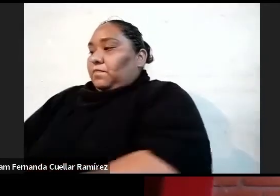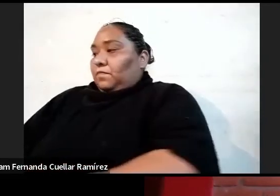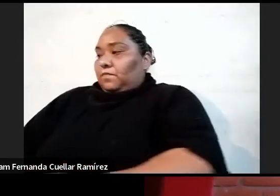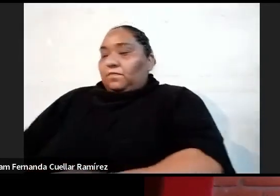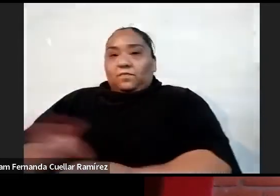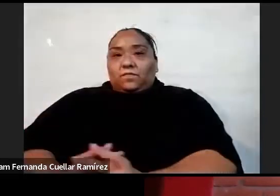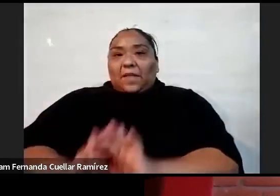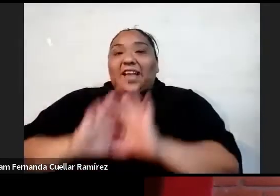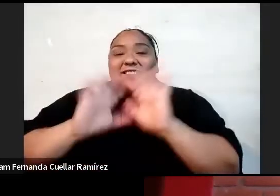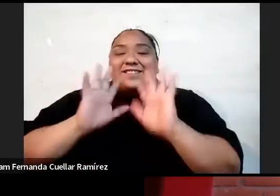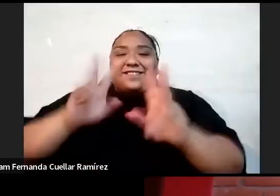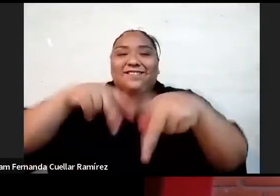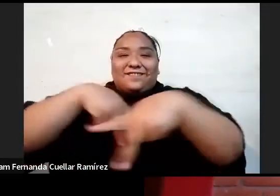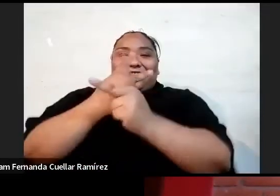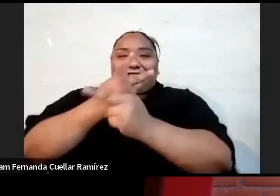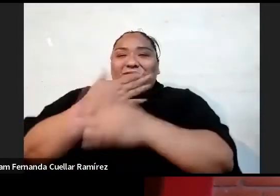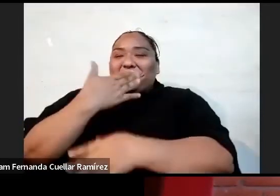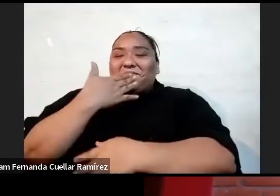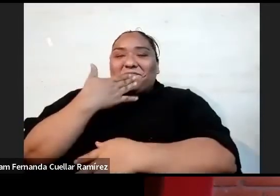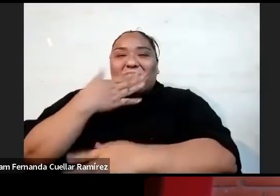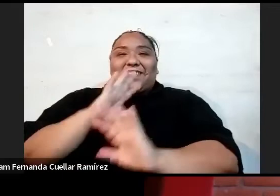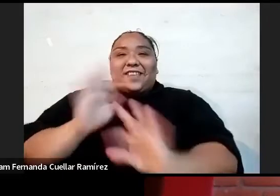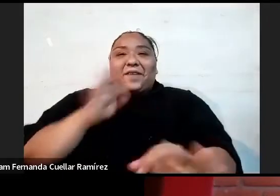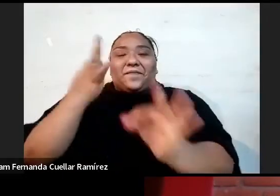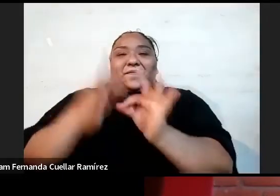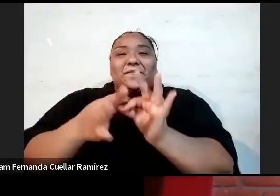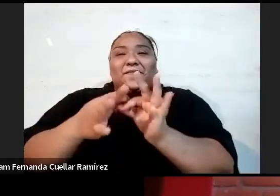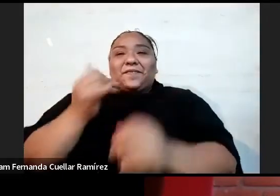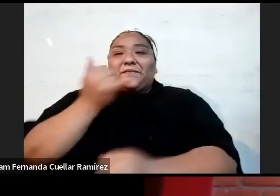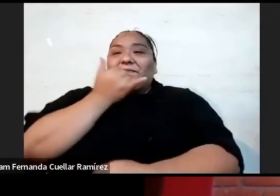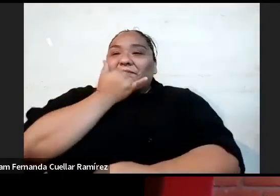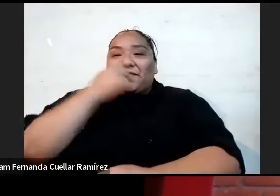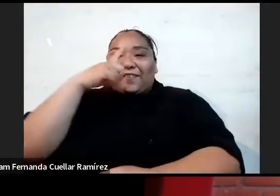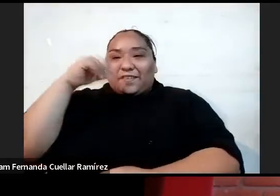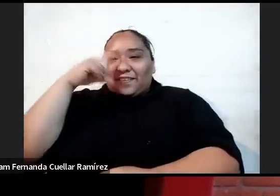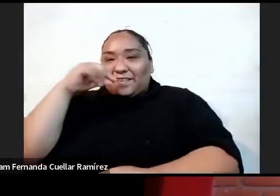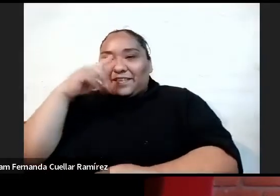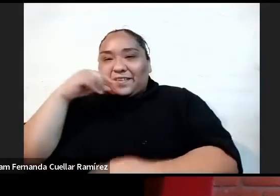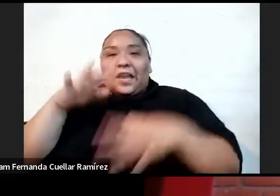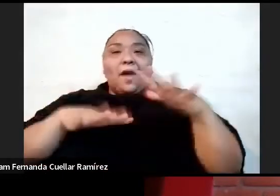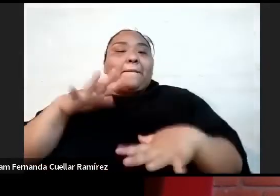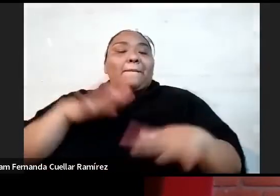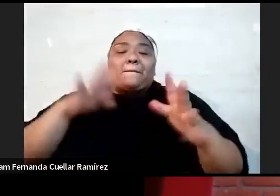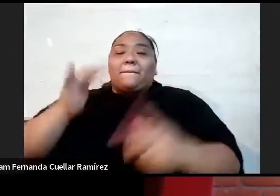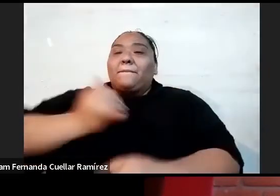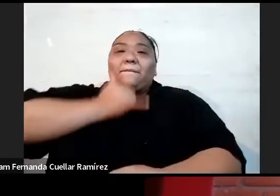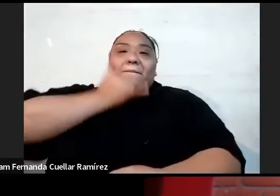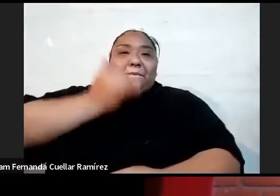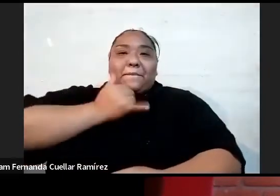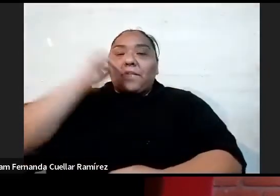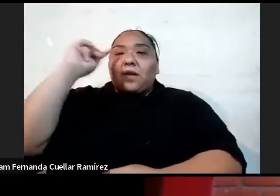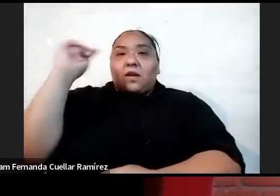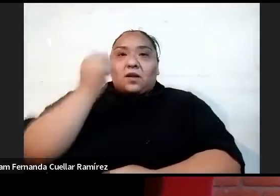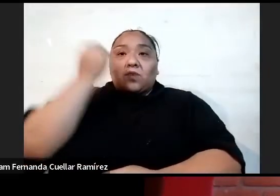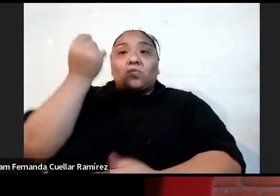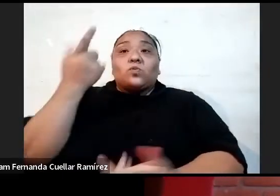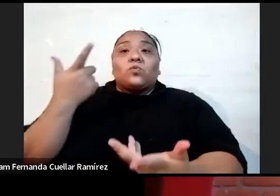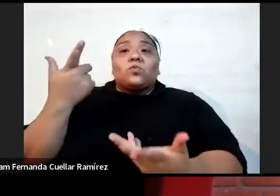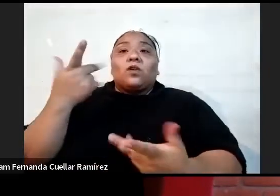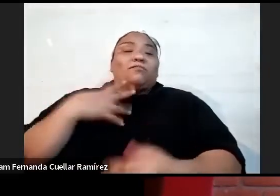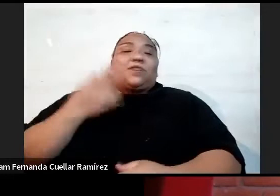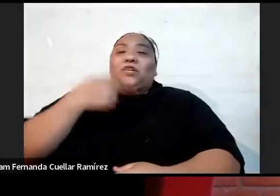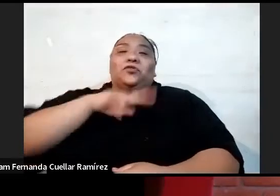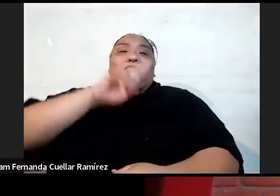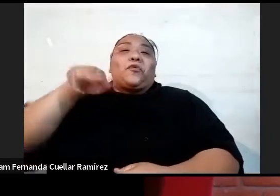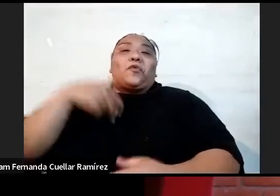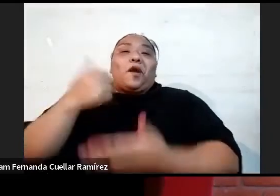Está ya. Muy bien. Ya ven, es que les digo que estas cuestiones tecnológicas a veces no nos ayudan mucho,